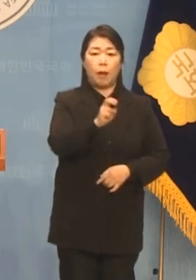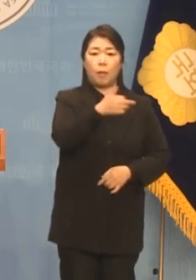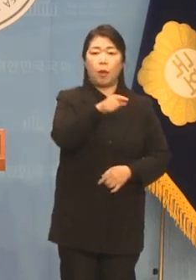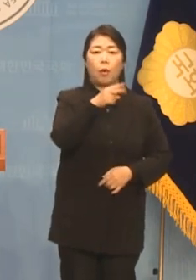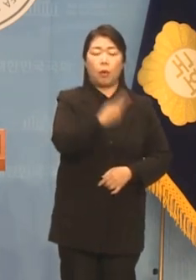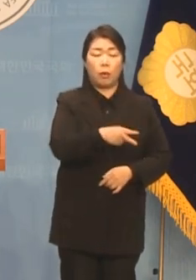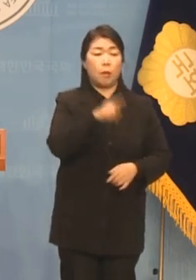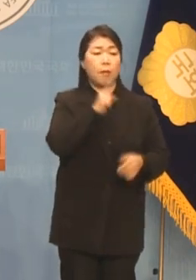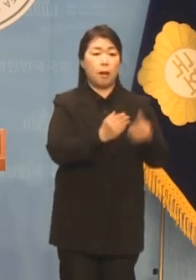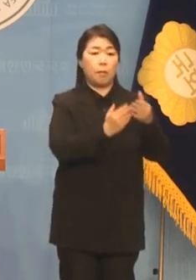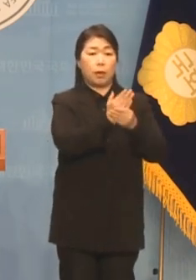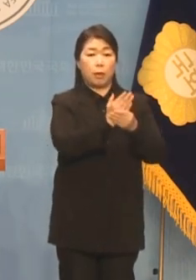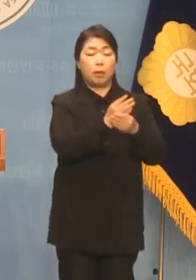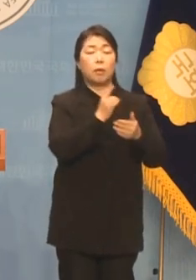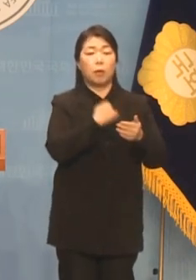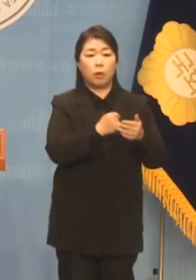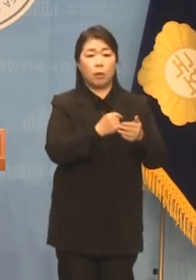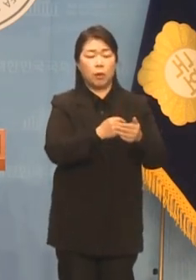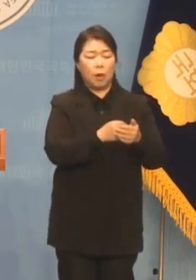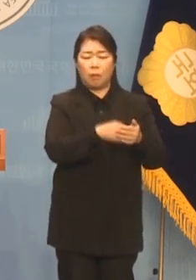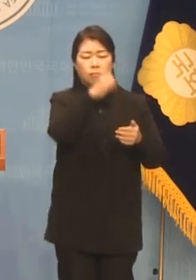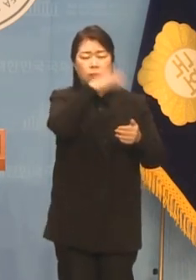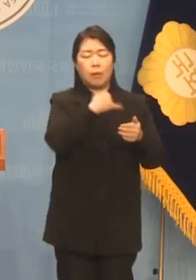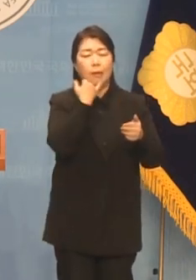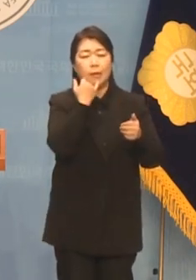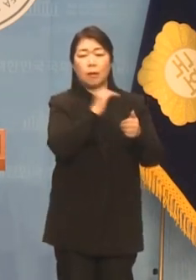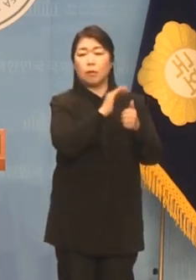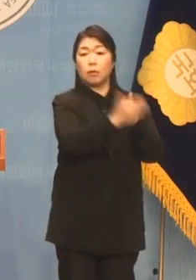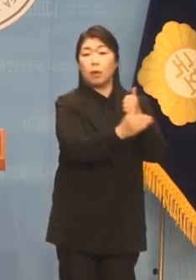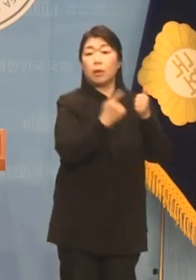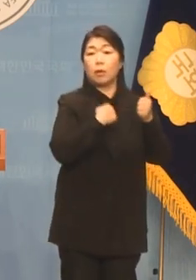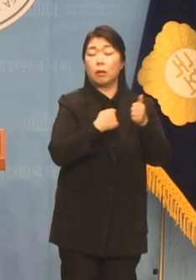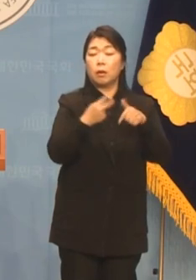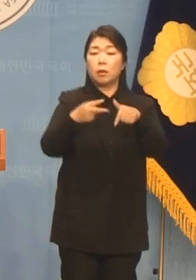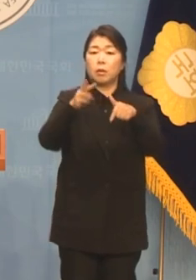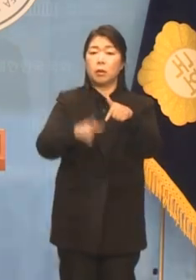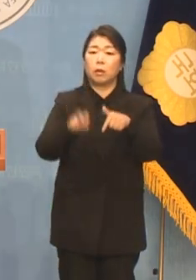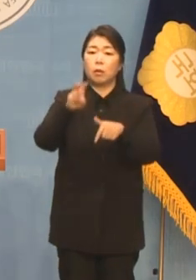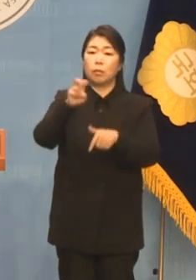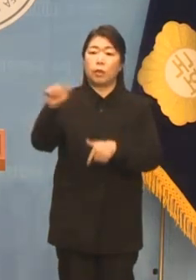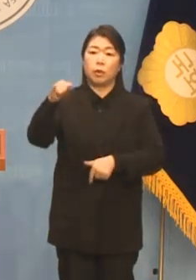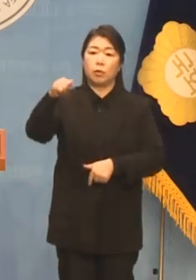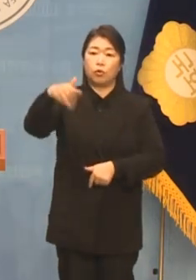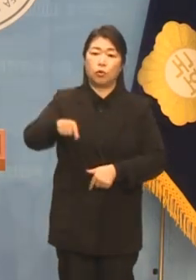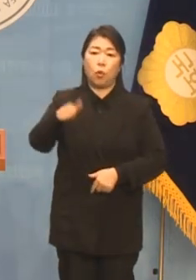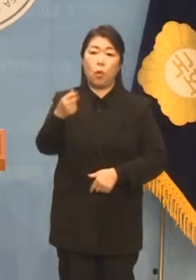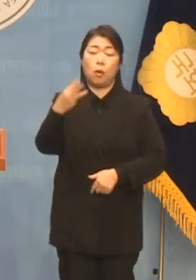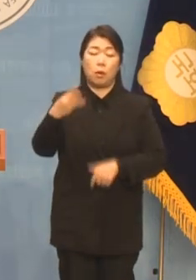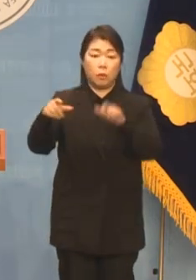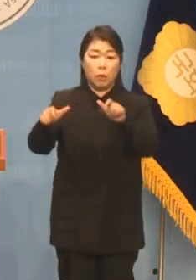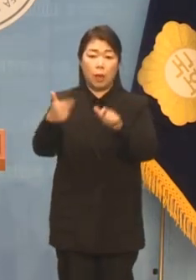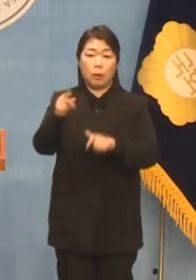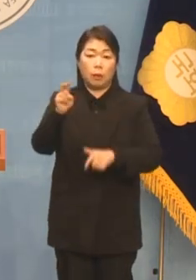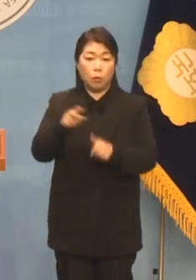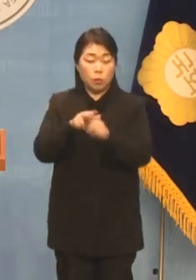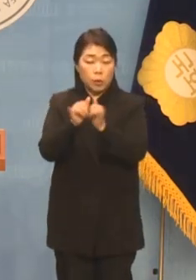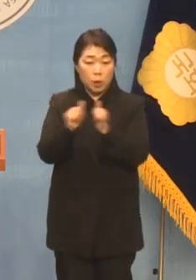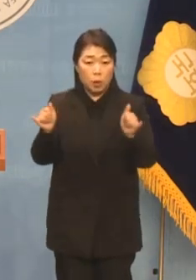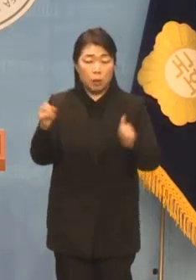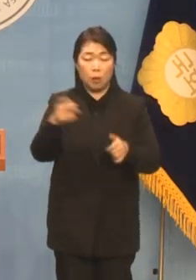옹호한 인천 동구 미출구 을래 남영희 후보 냄비